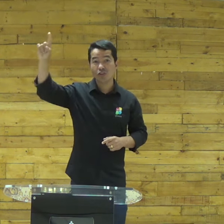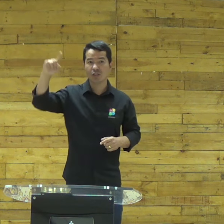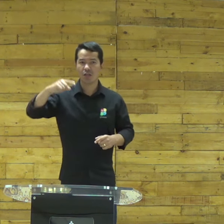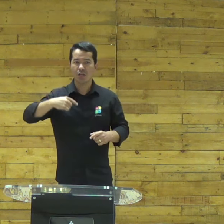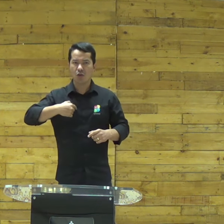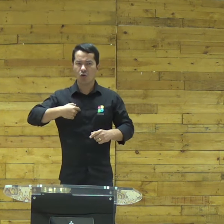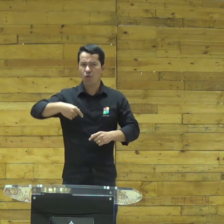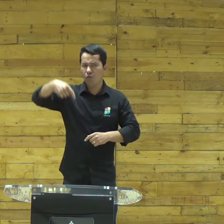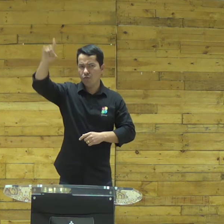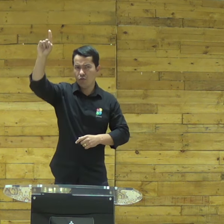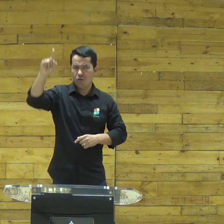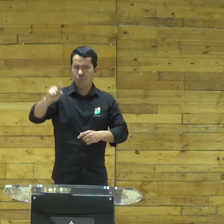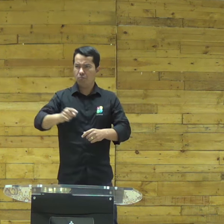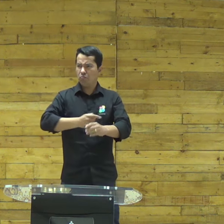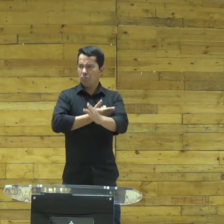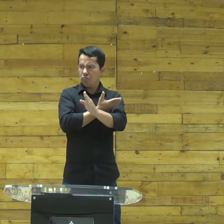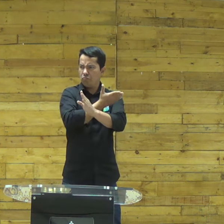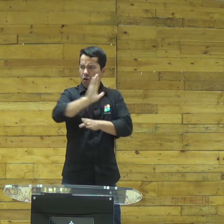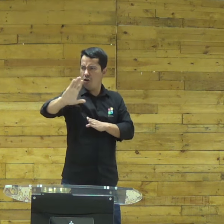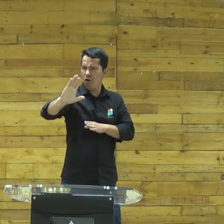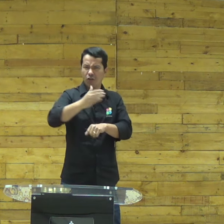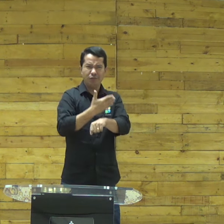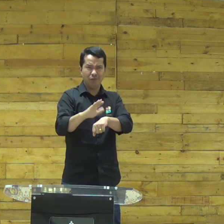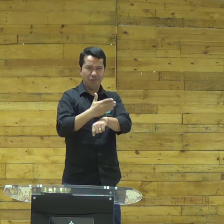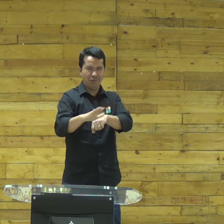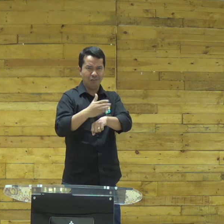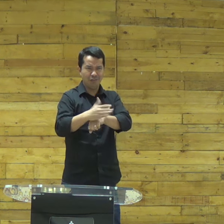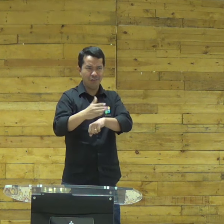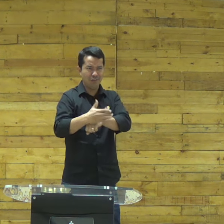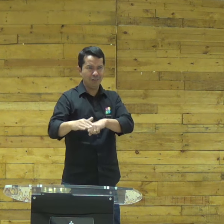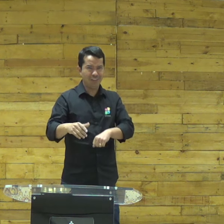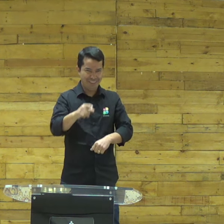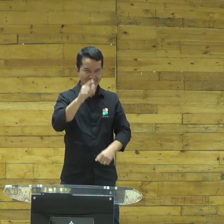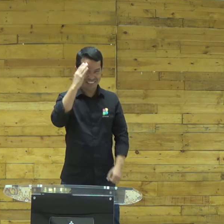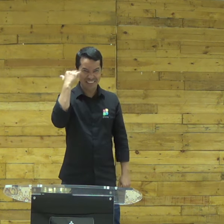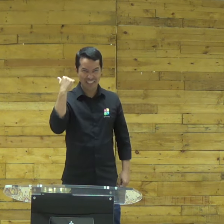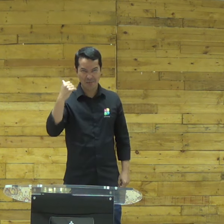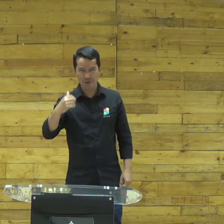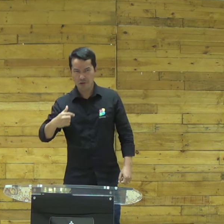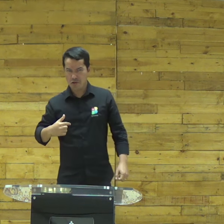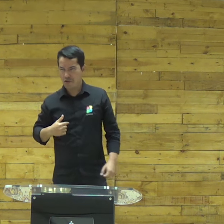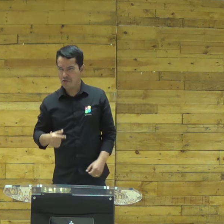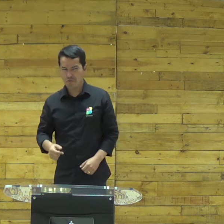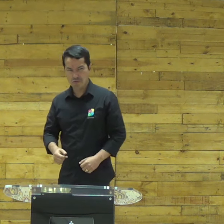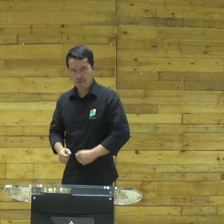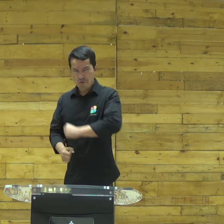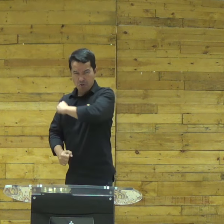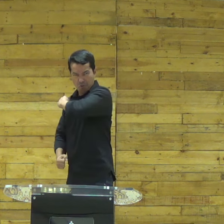angústia mas um dia eu fui fazer